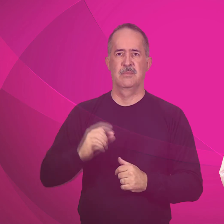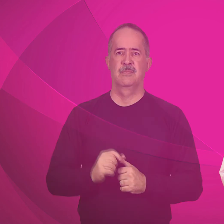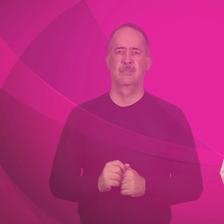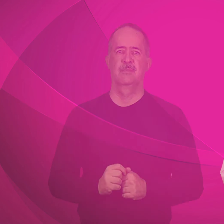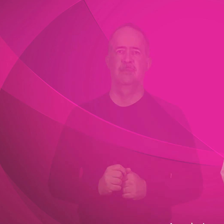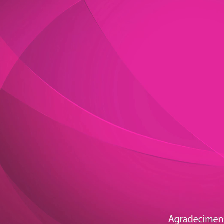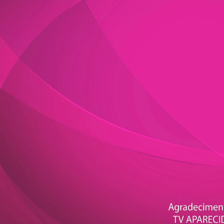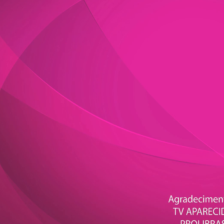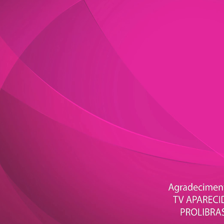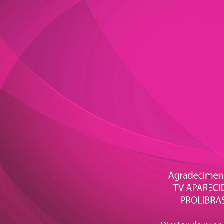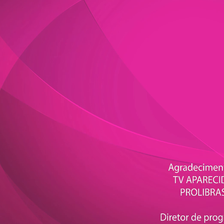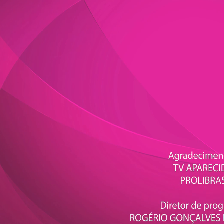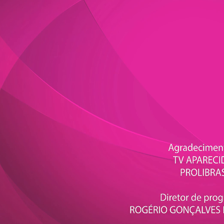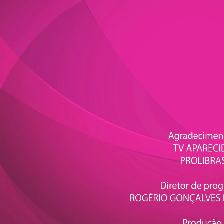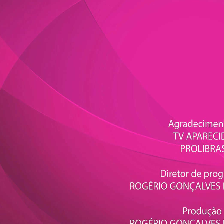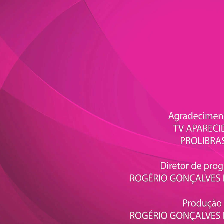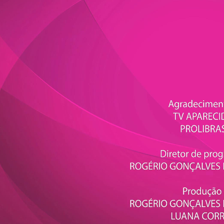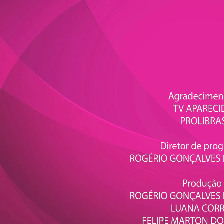de deus